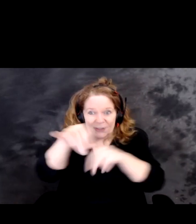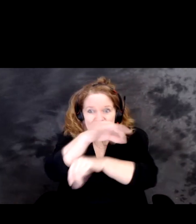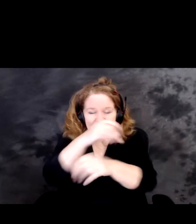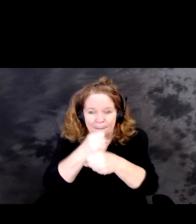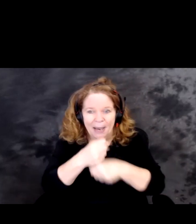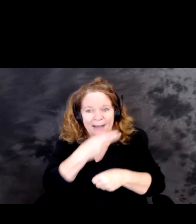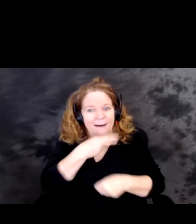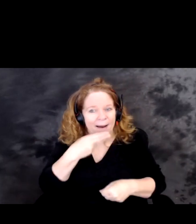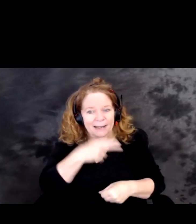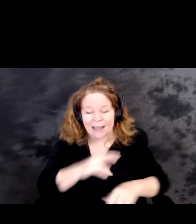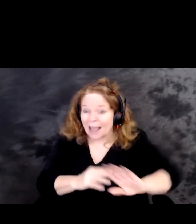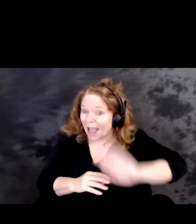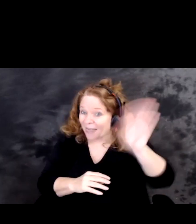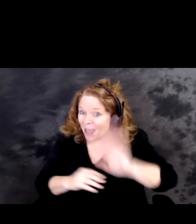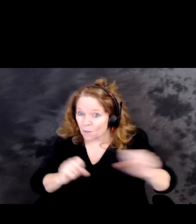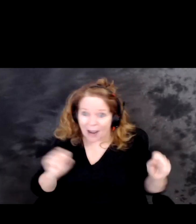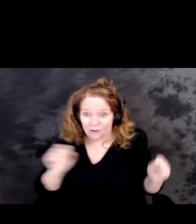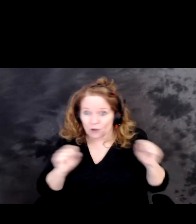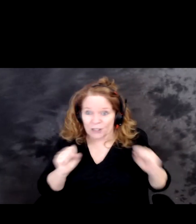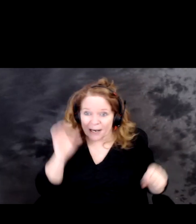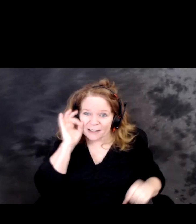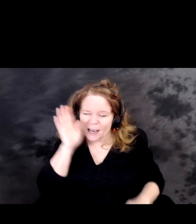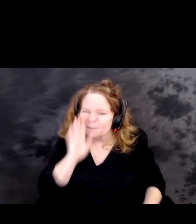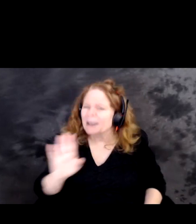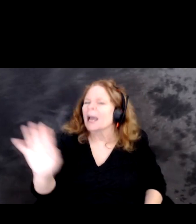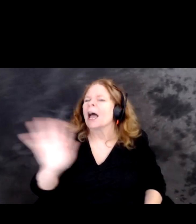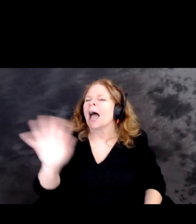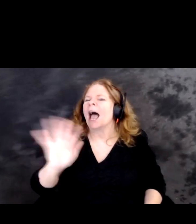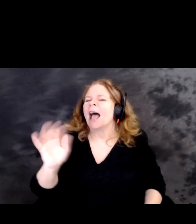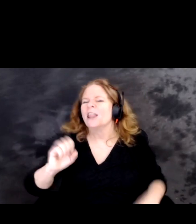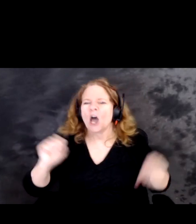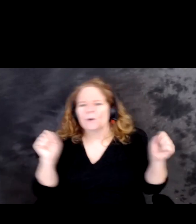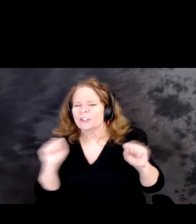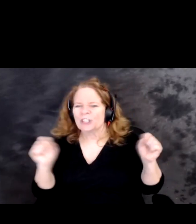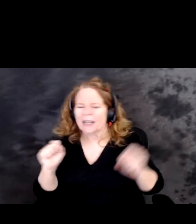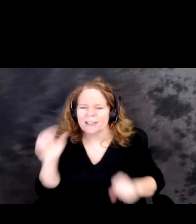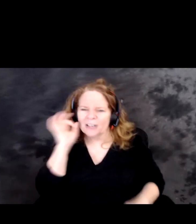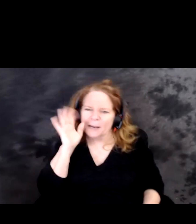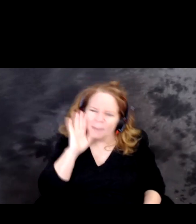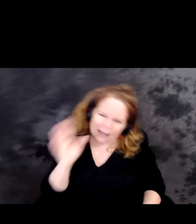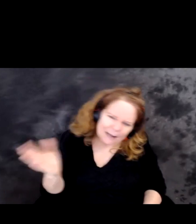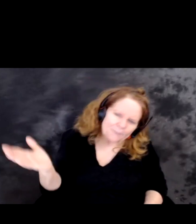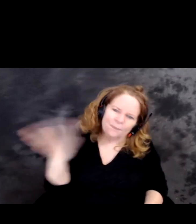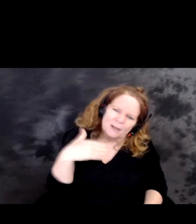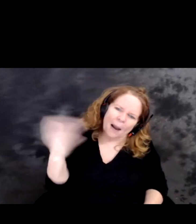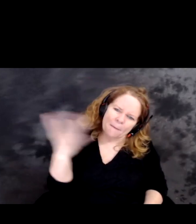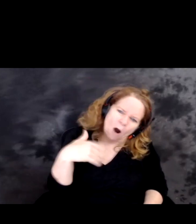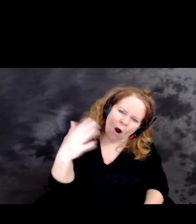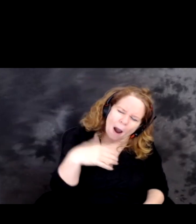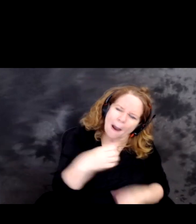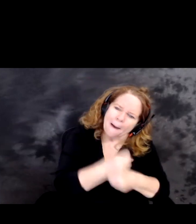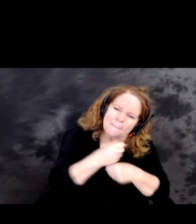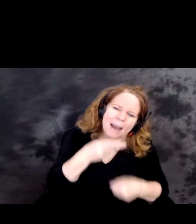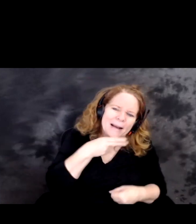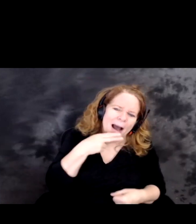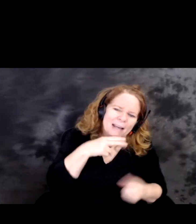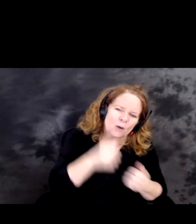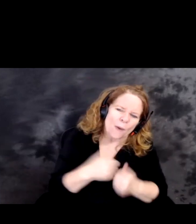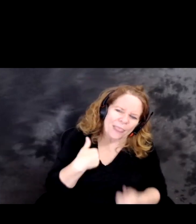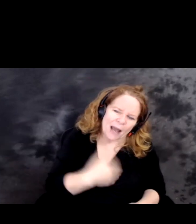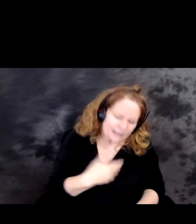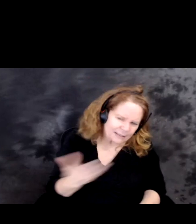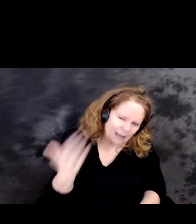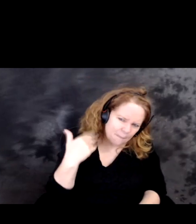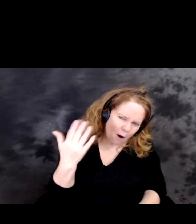Haciendo su mielecita. Y la vieja le dijo, hola, abeja Shakey Shake, ven a hacer